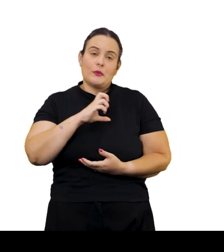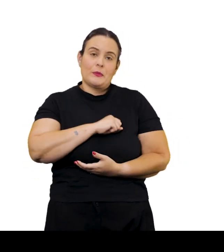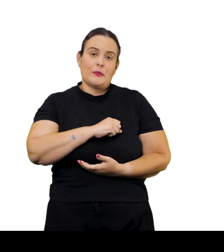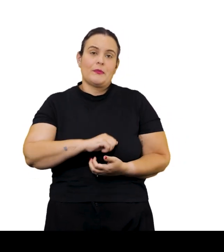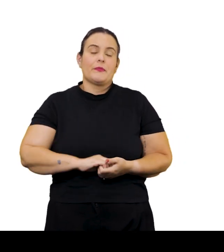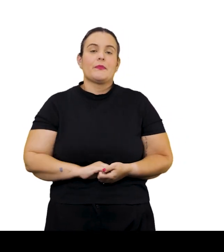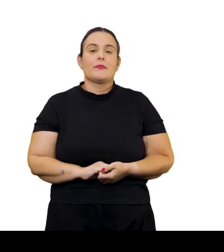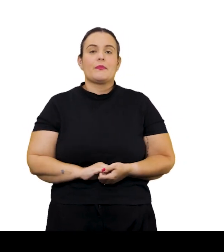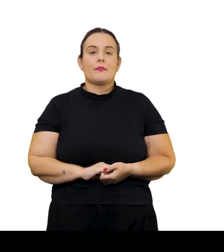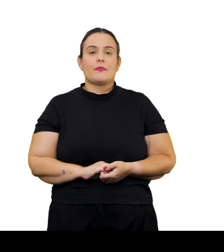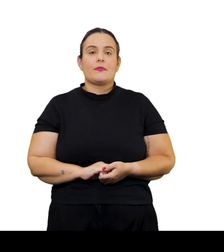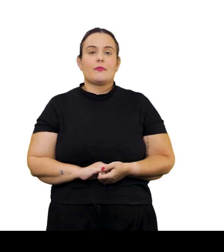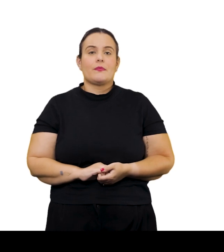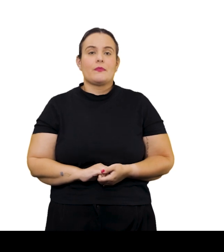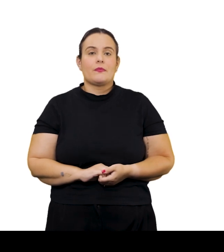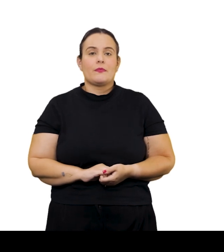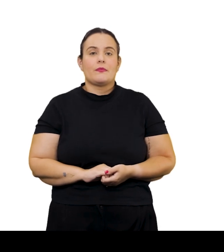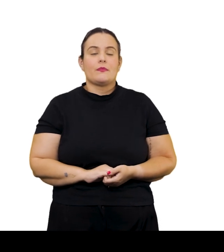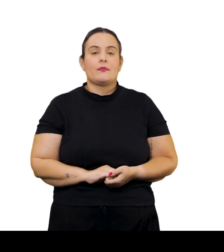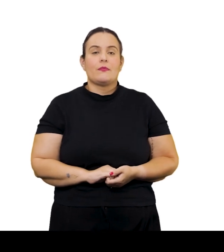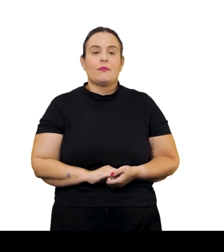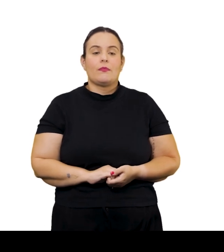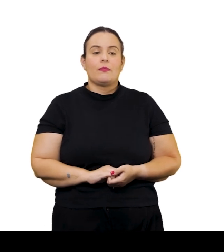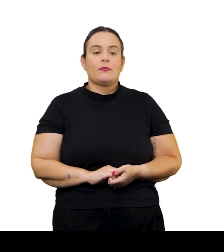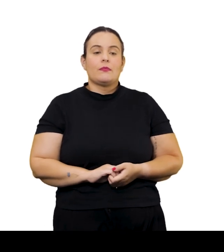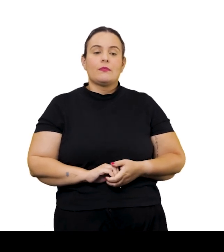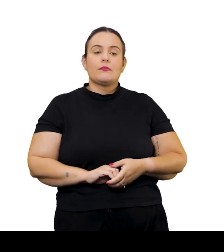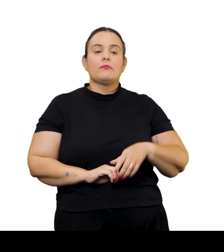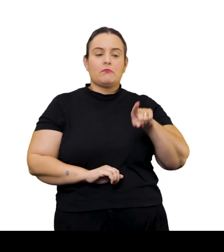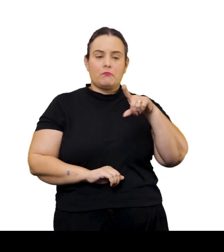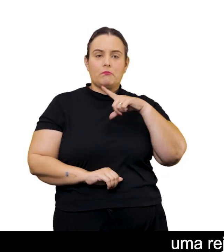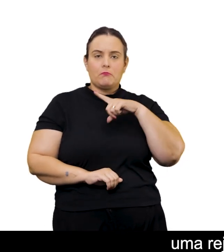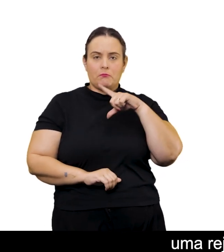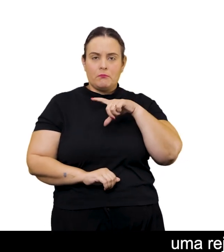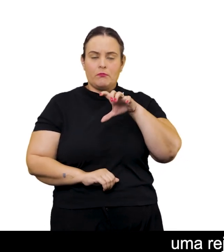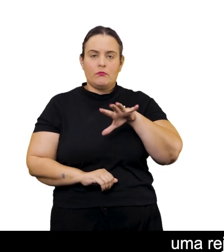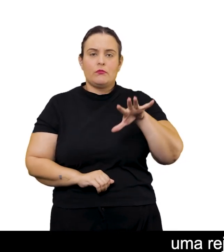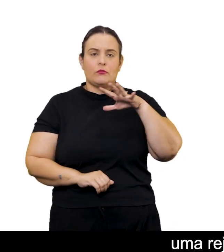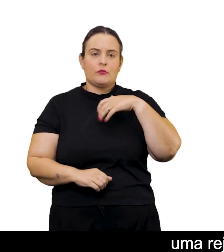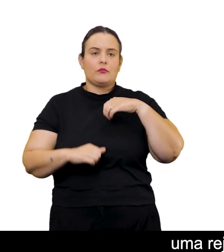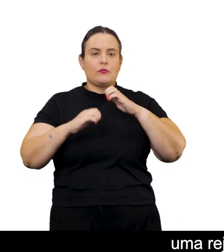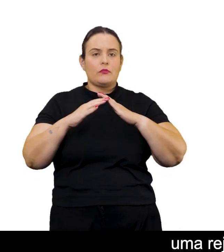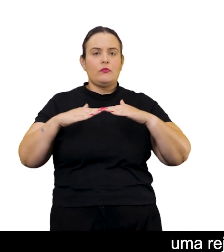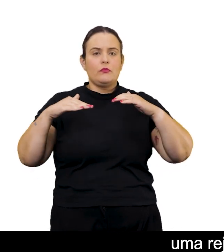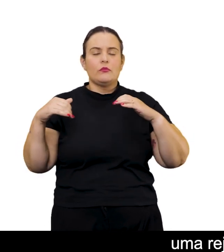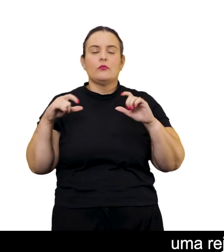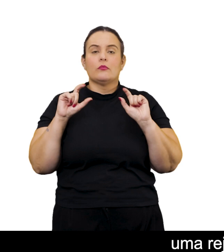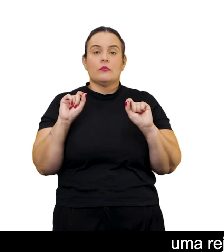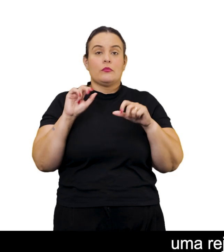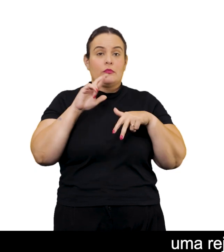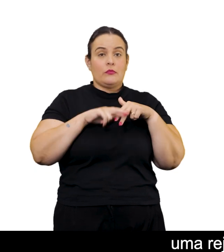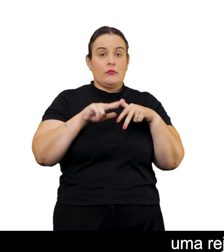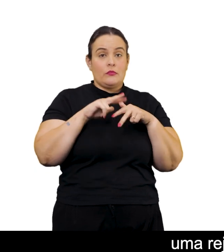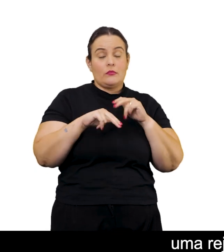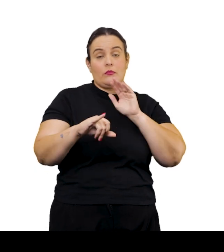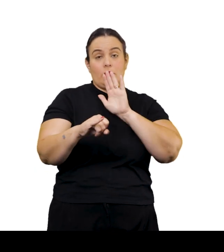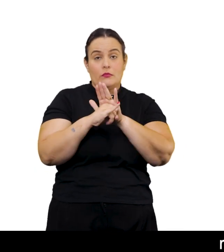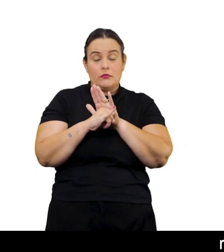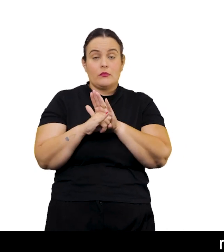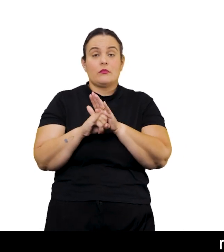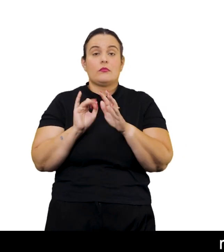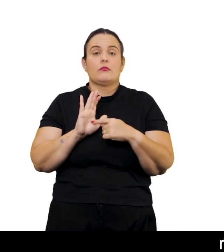amar. Há, nas formas fluidas e interligadas, uma rejeição das categorias fixas de gênero e